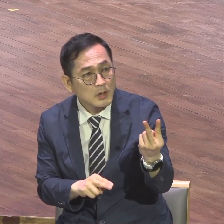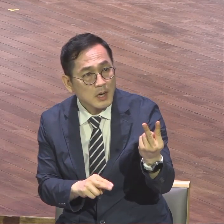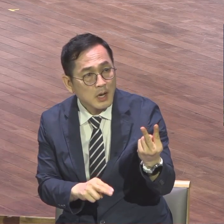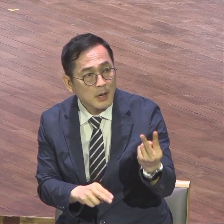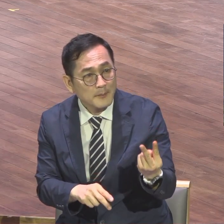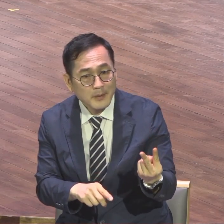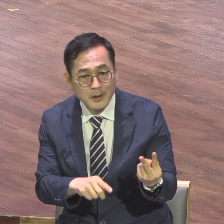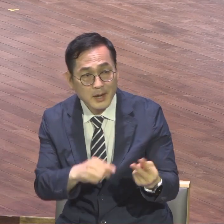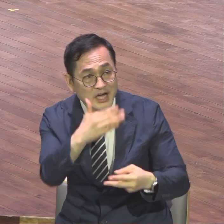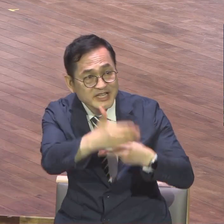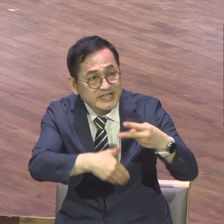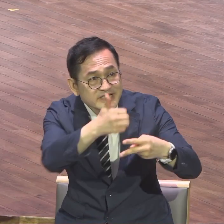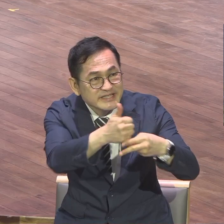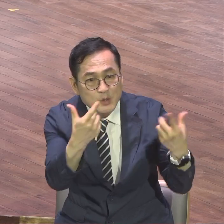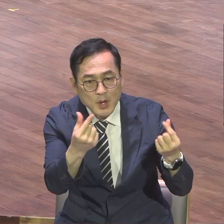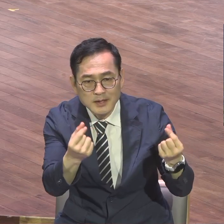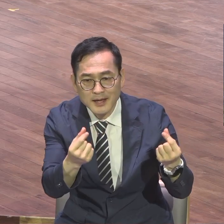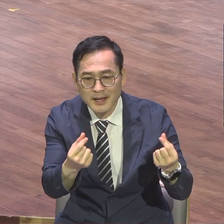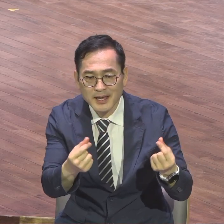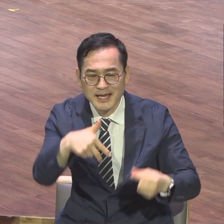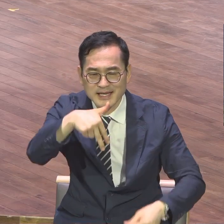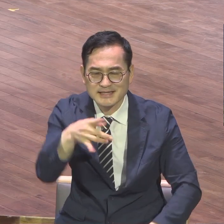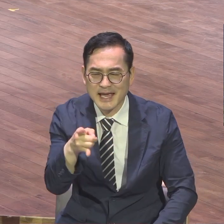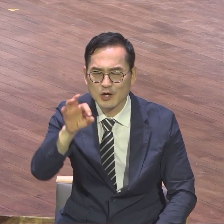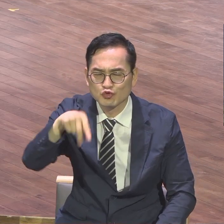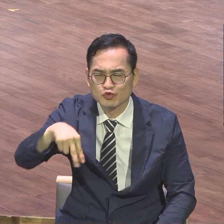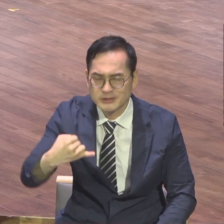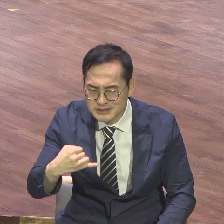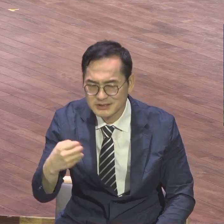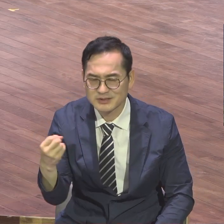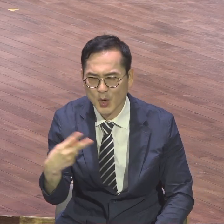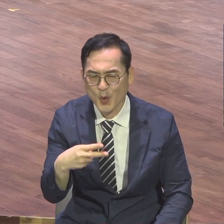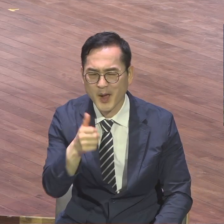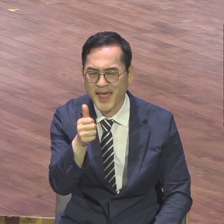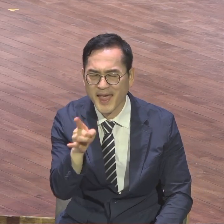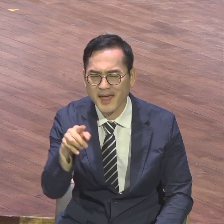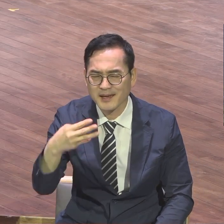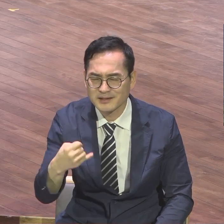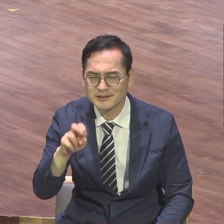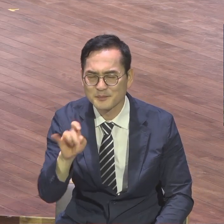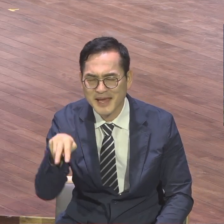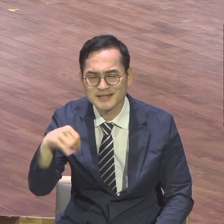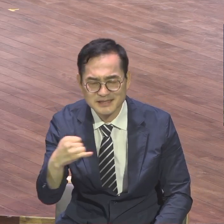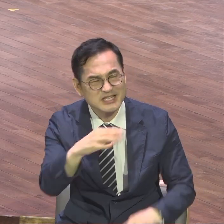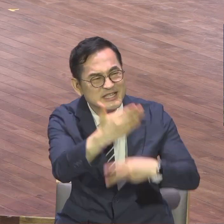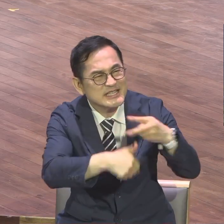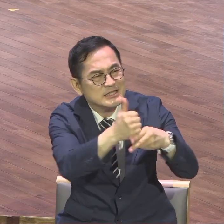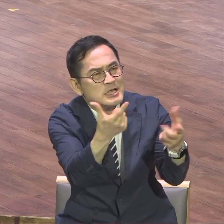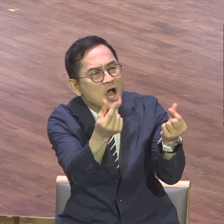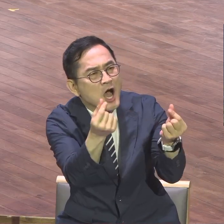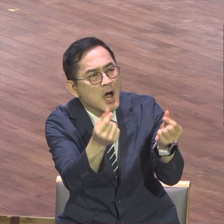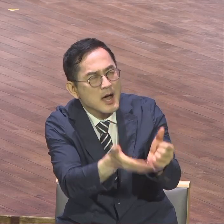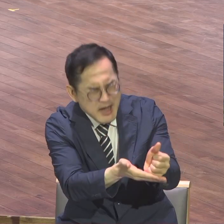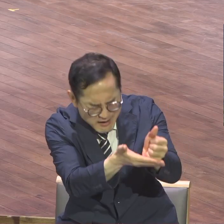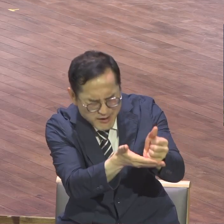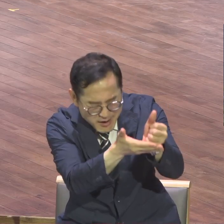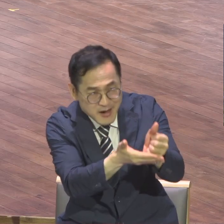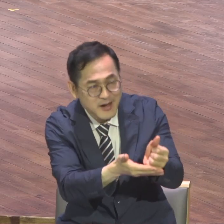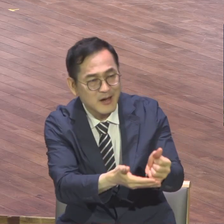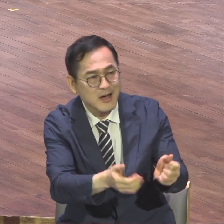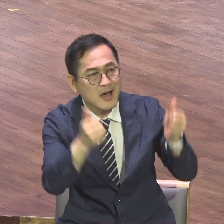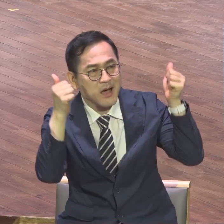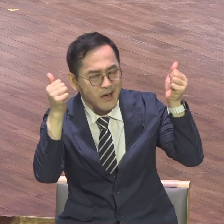헤르메스다. 그 당시 섬기는 신의 이름들입니다. 이 헤르메스라고 그 두 사람을 세워놓고 제사를 드리려